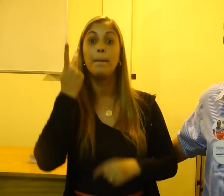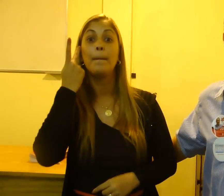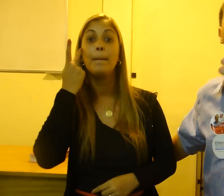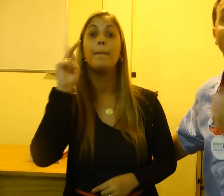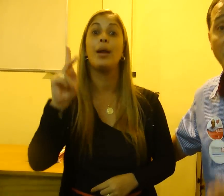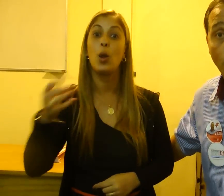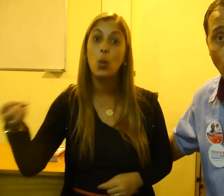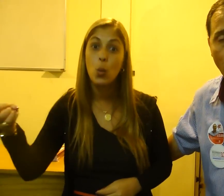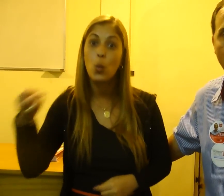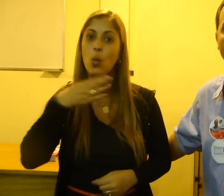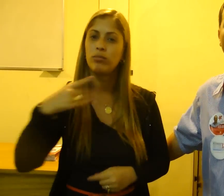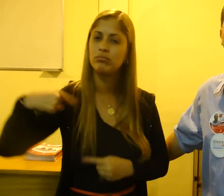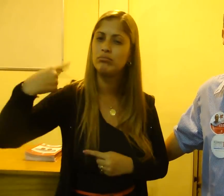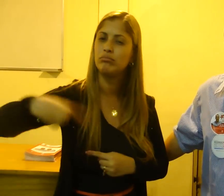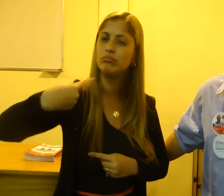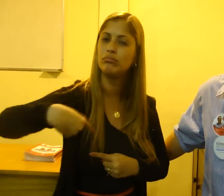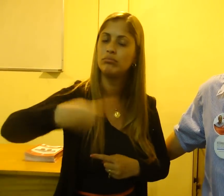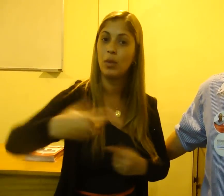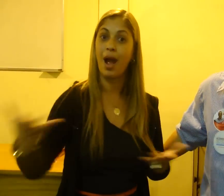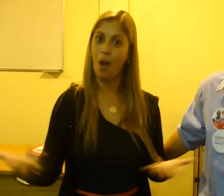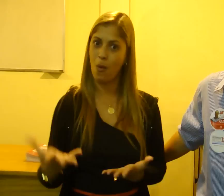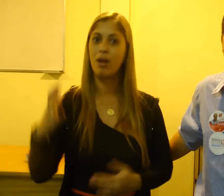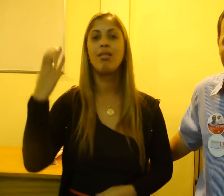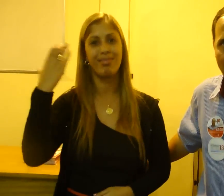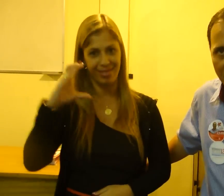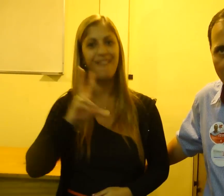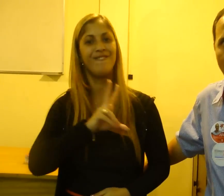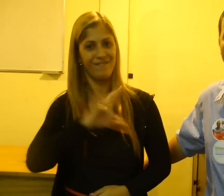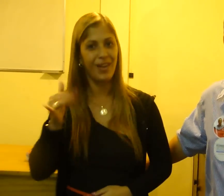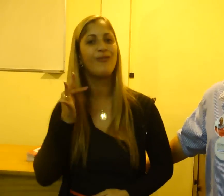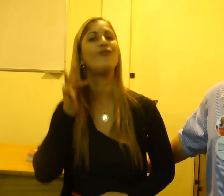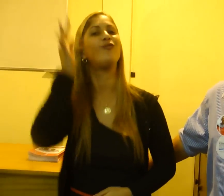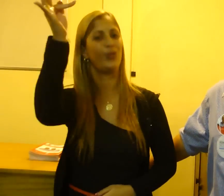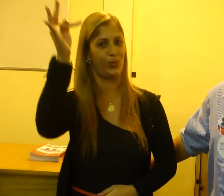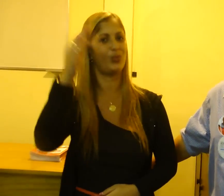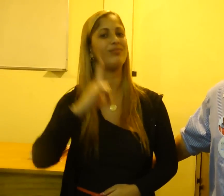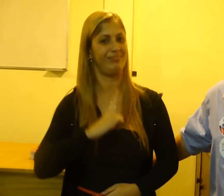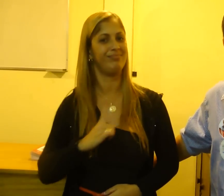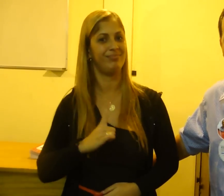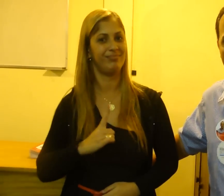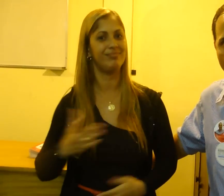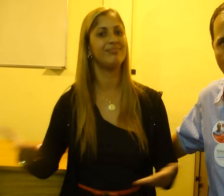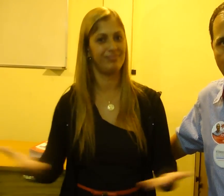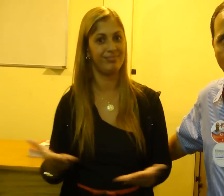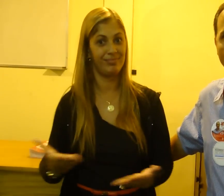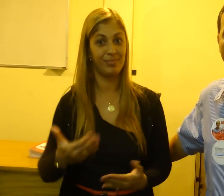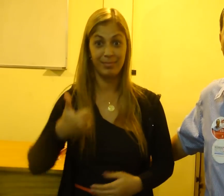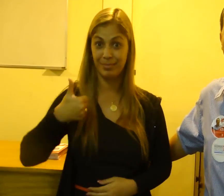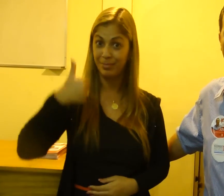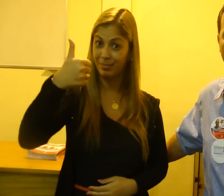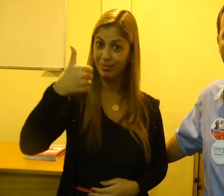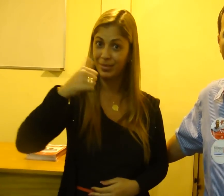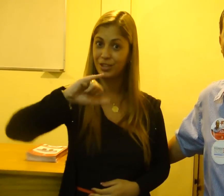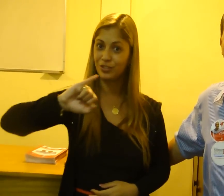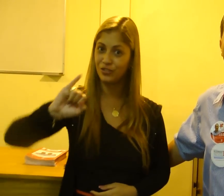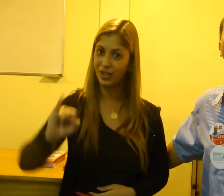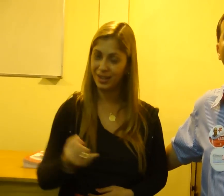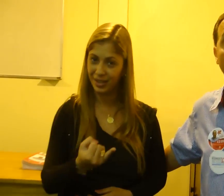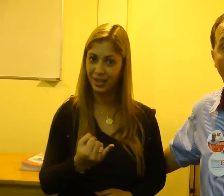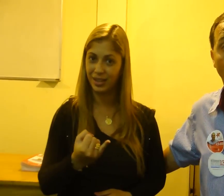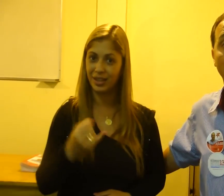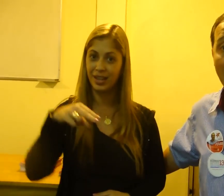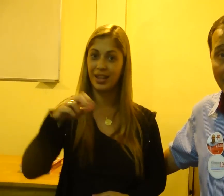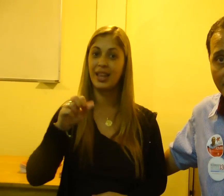para esse novo ciclo que Niterói vai viver a partir de 1º de janeiro de 2013,